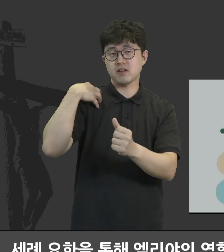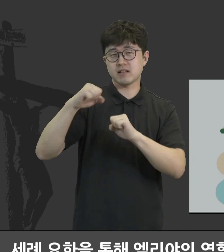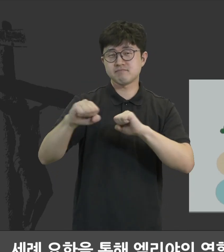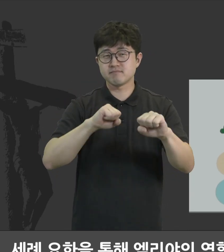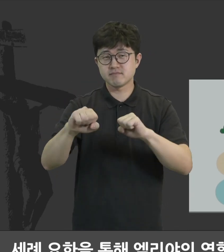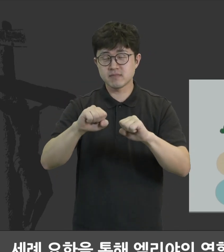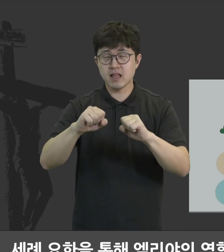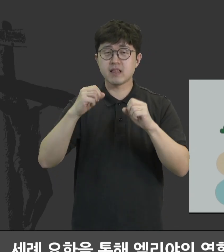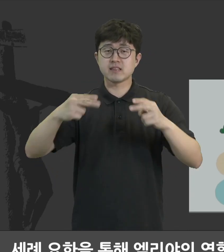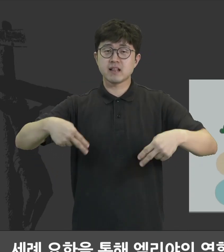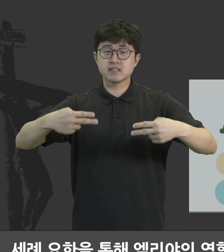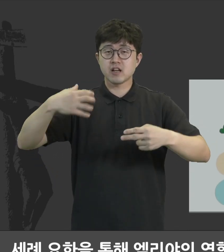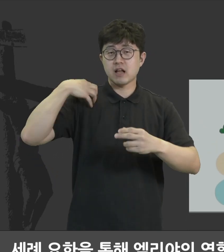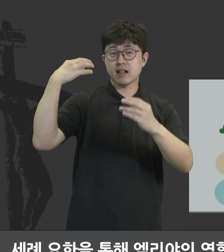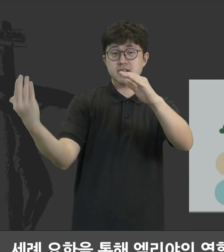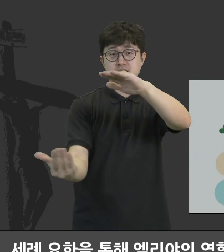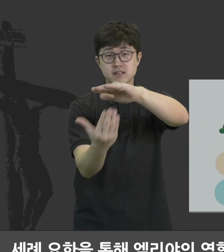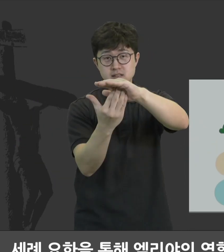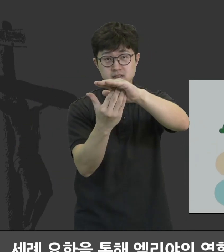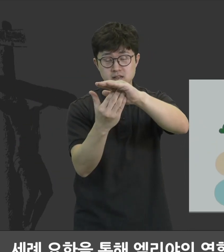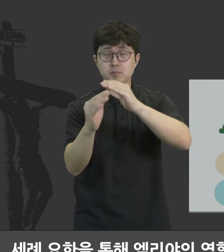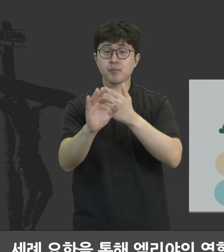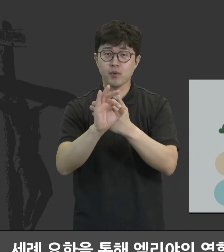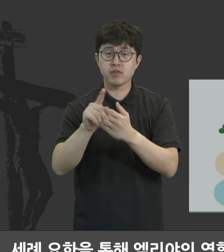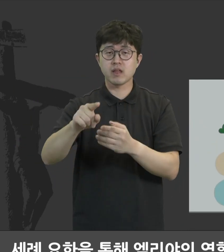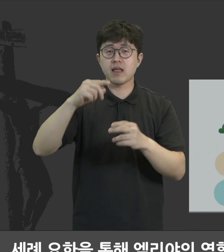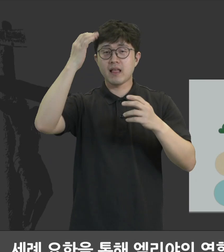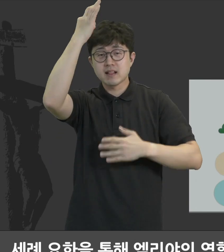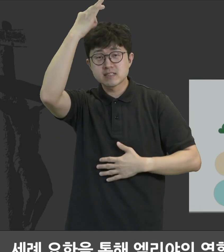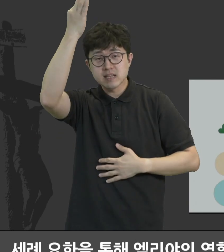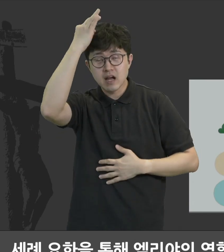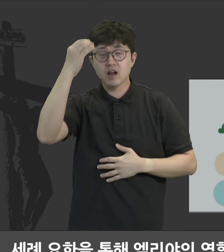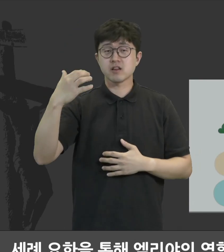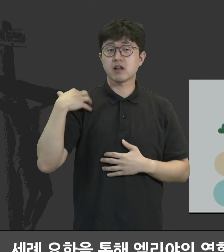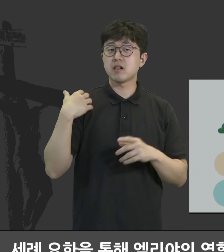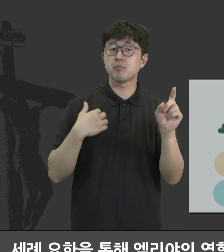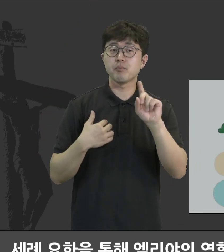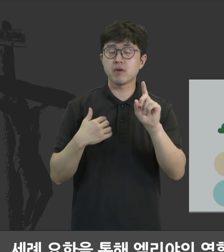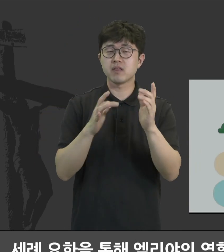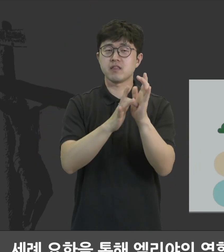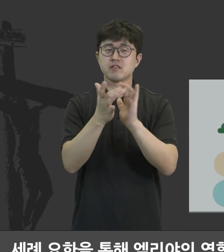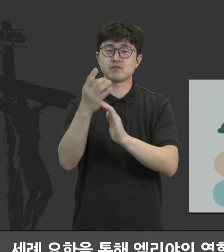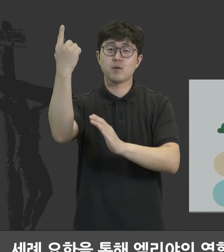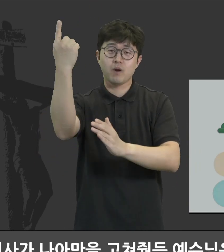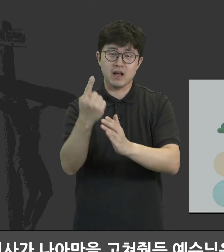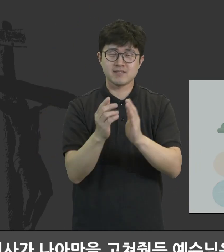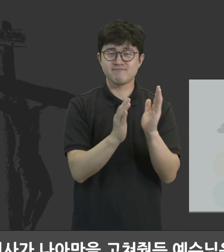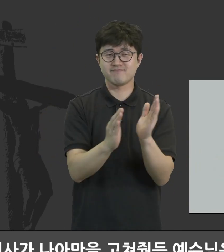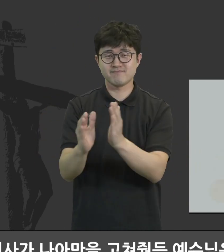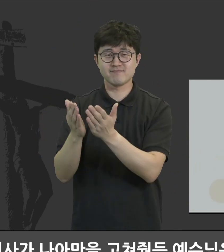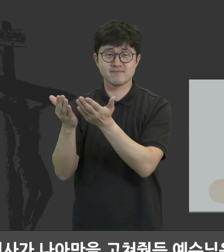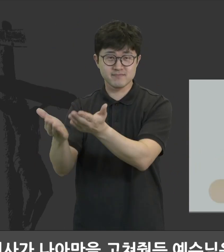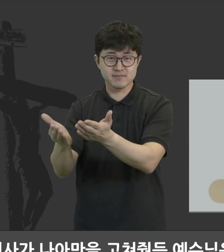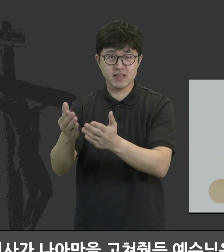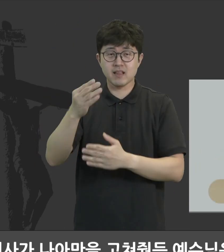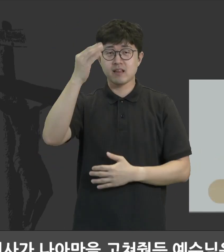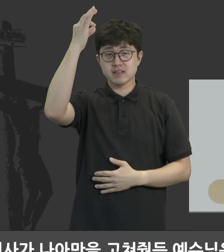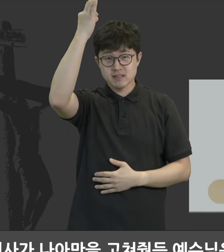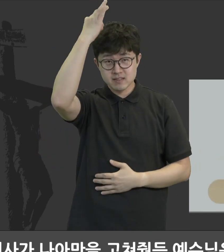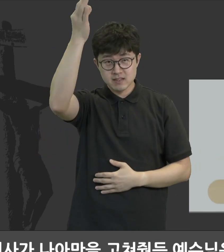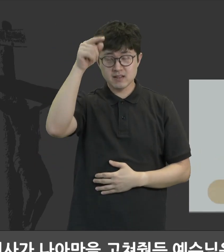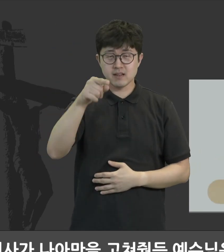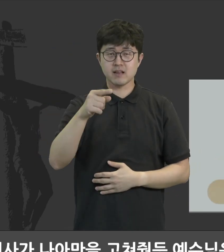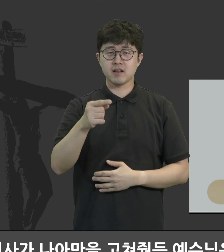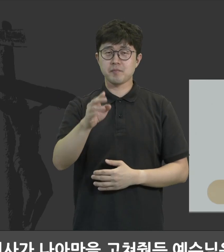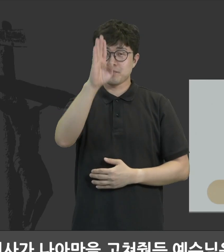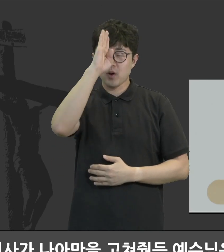역할이 성취되었다면 예수님의 오심을 통해 엘리사의 역할이 성취됩니다. 엘리사가 나아만을